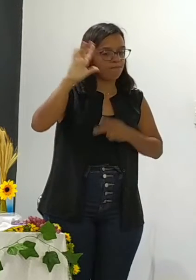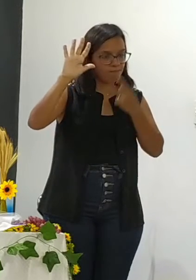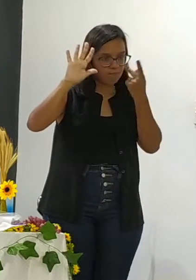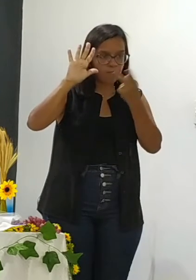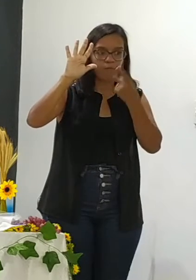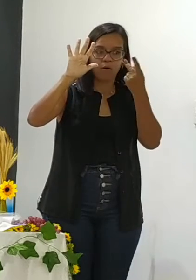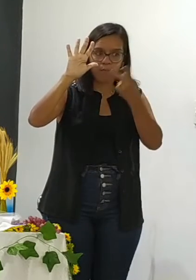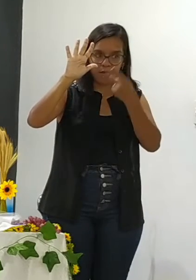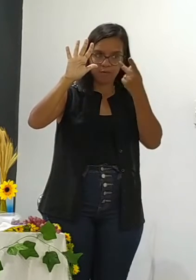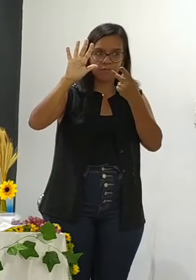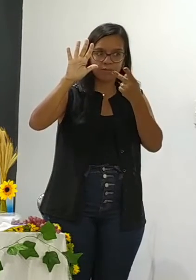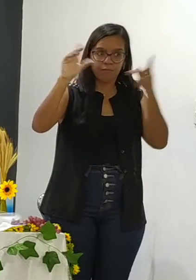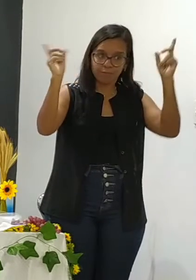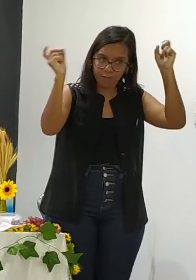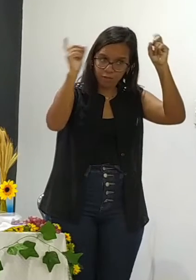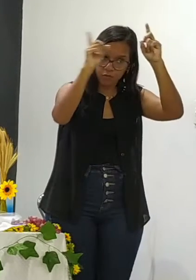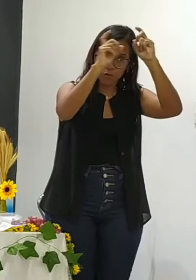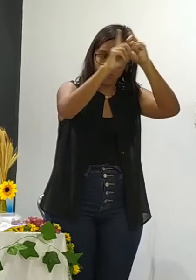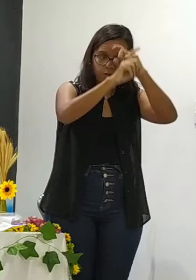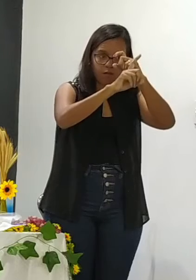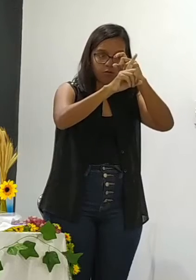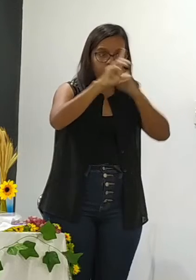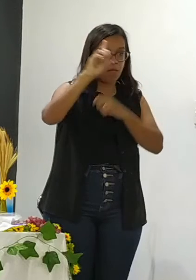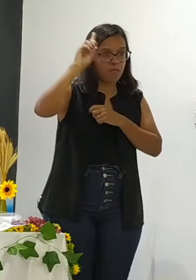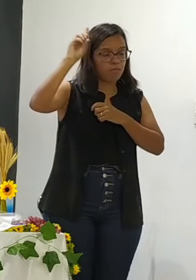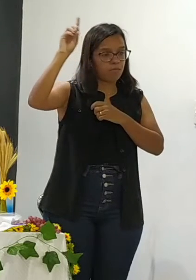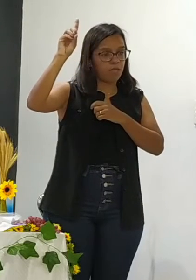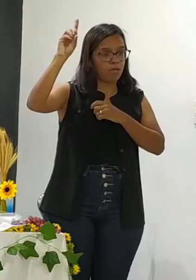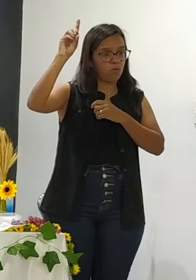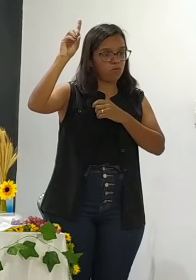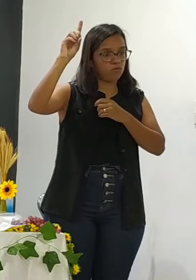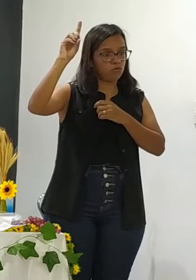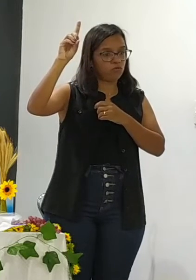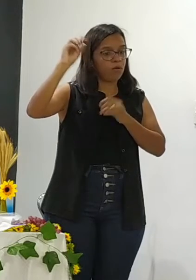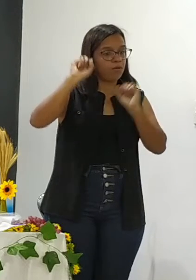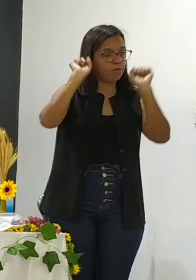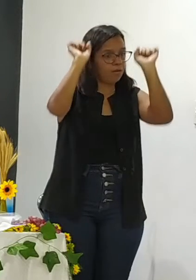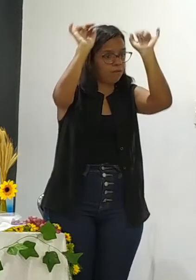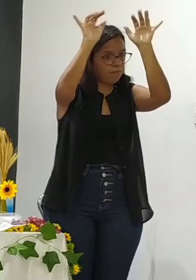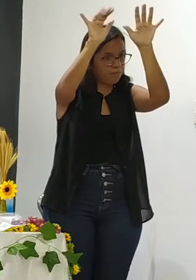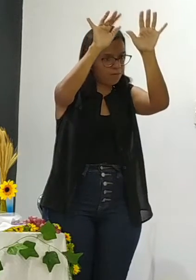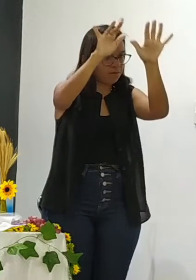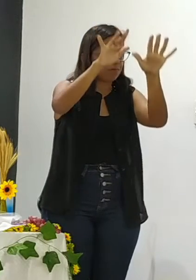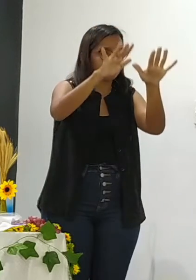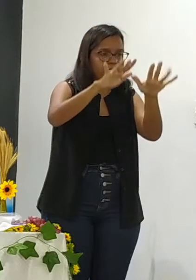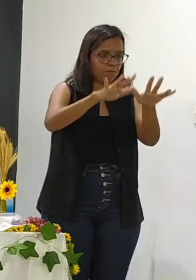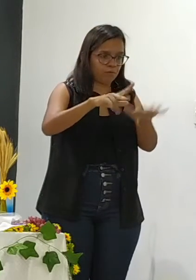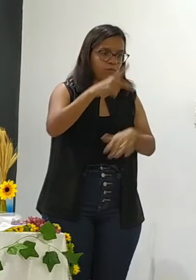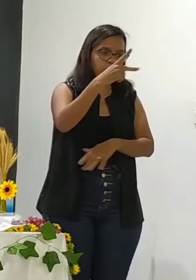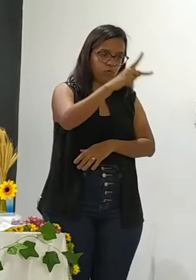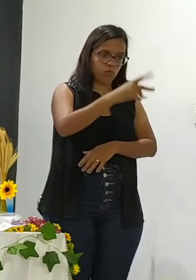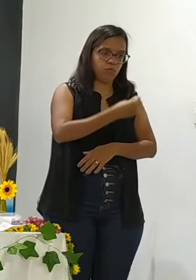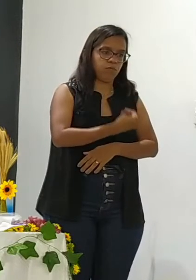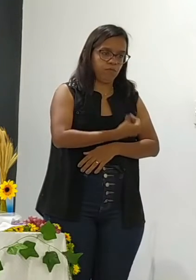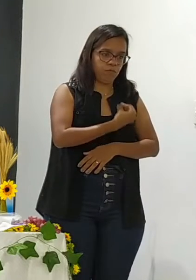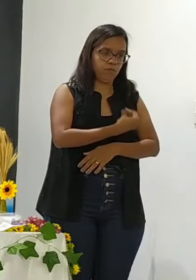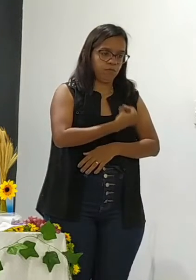Na crise, Deus ele derrama bênção sobre o seu povo.